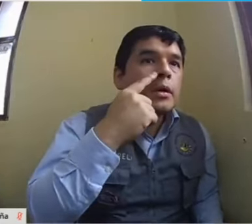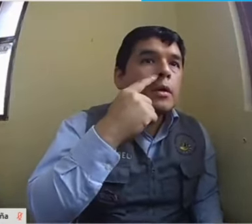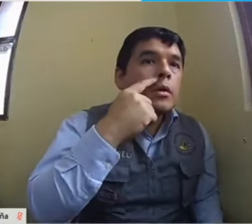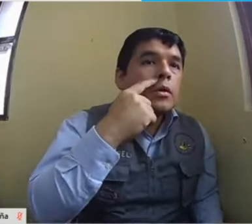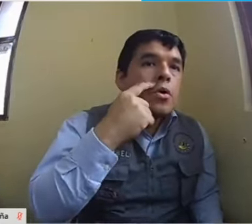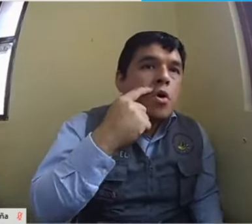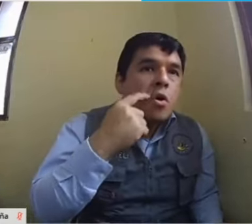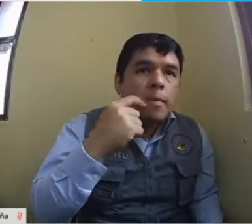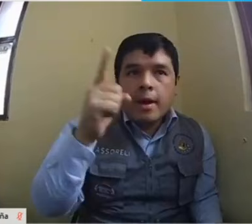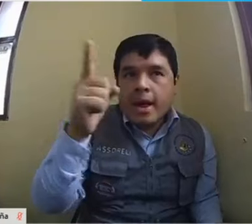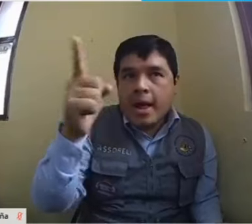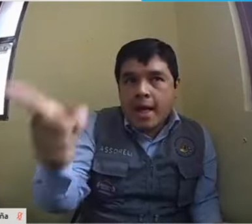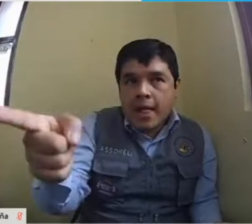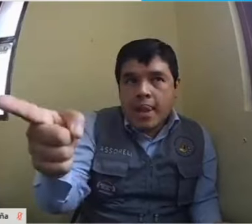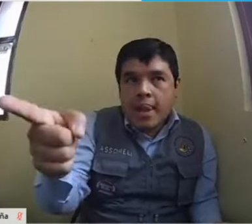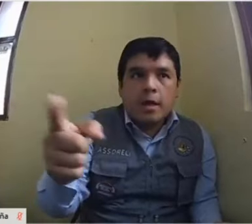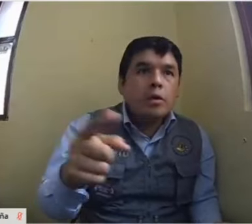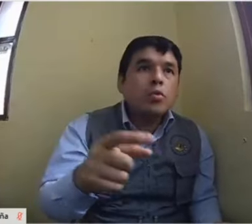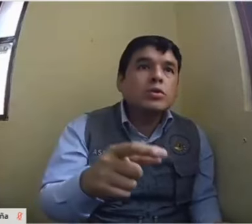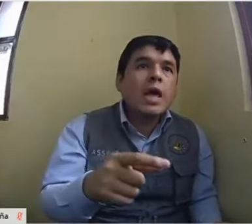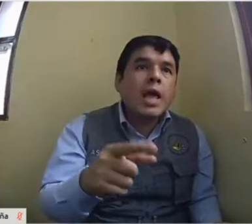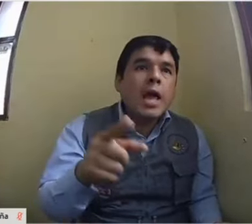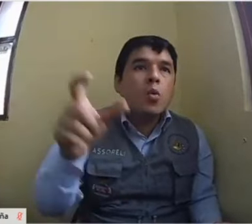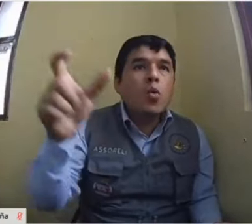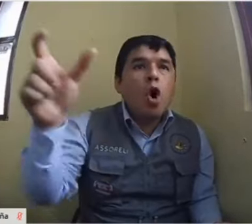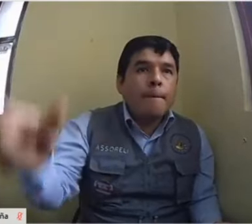es la seña de hombre y señalar.